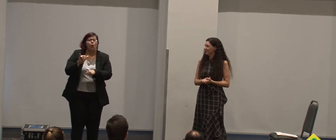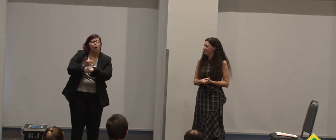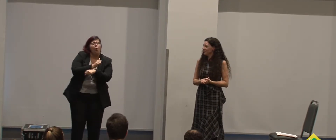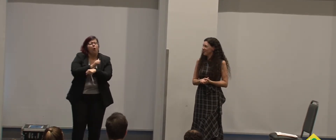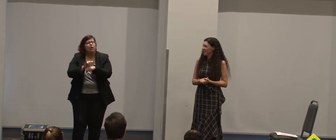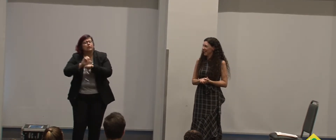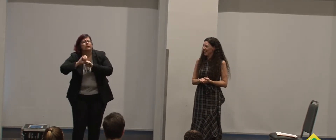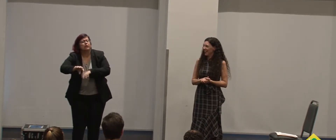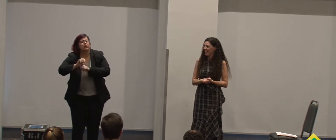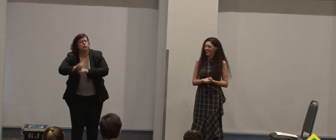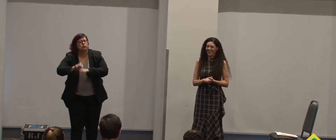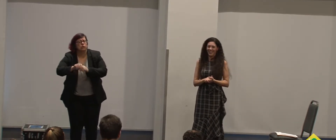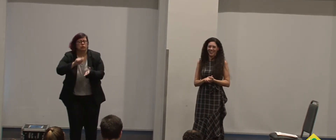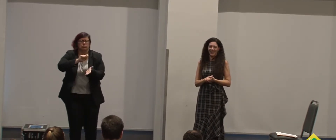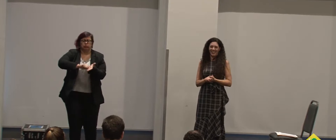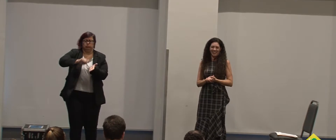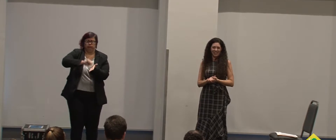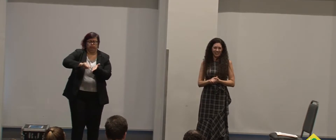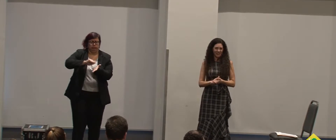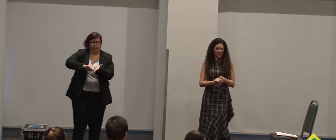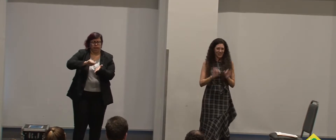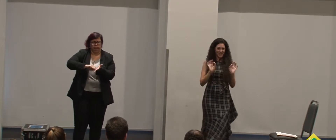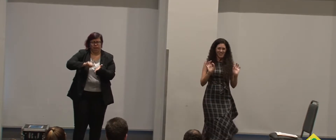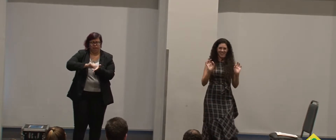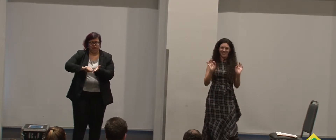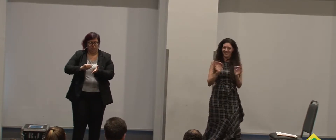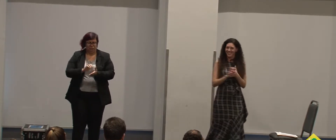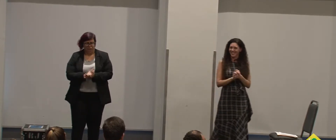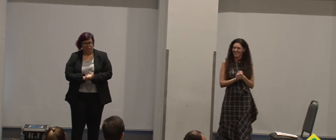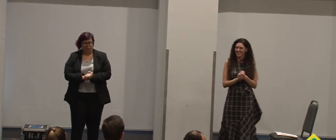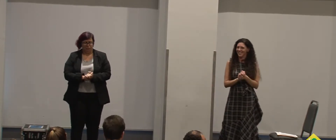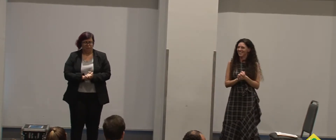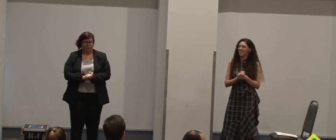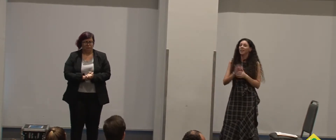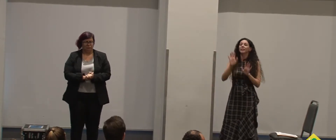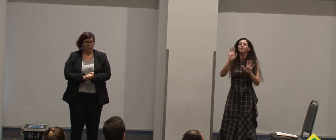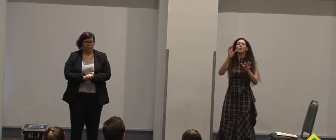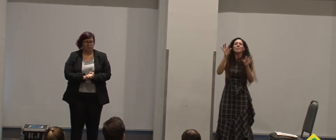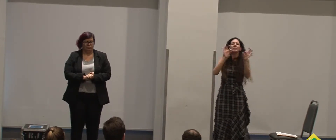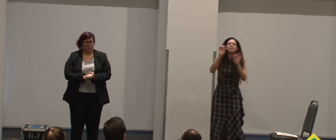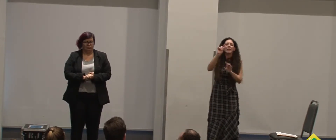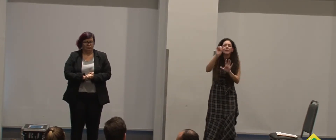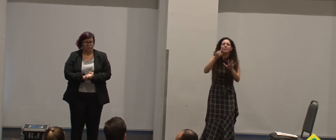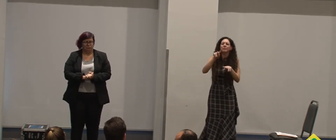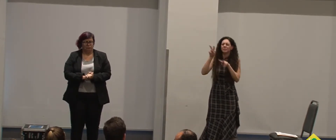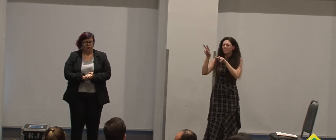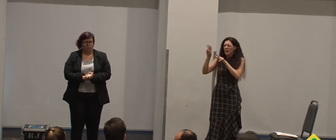no desenvolvimento desses alunos surdos, na questão da educação, da escrita.